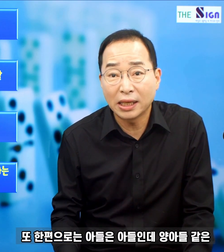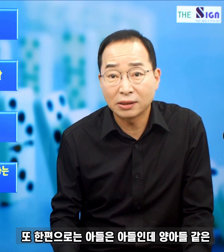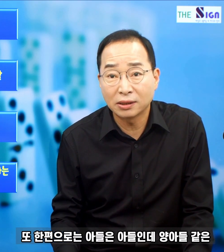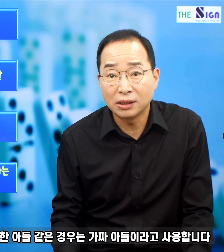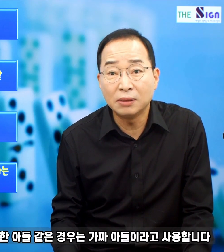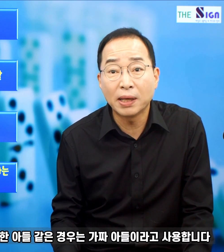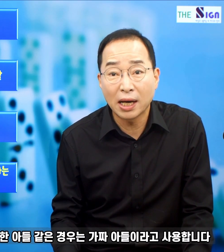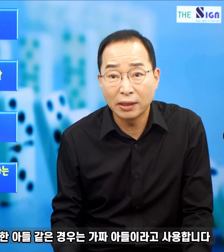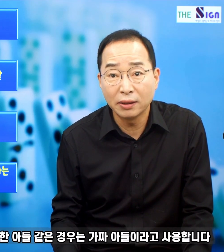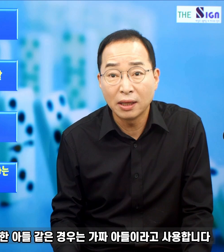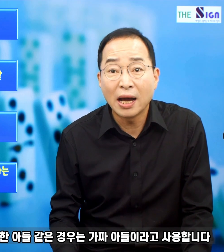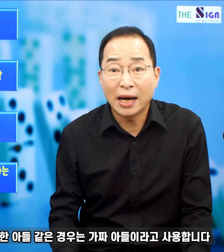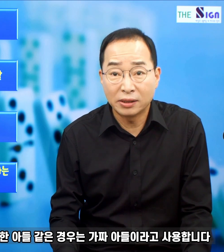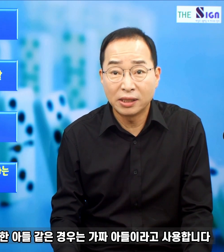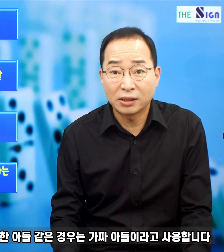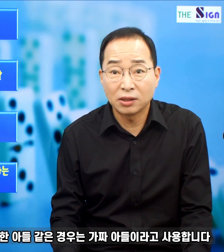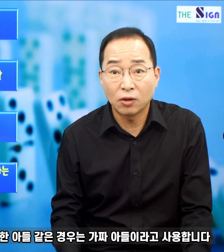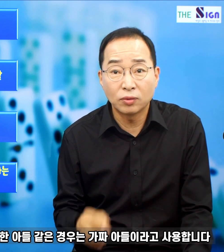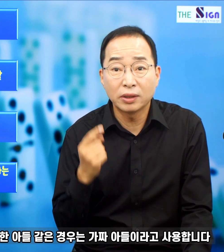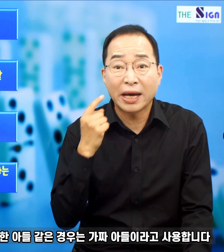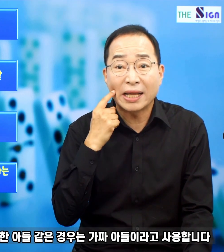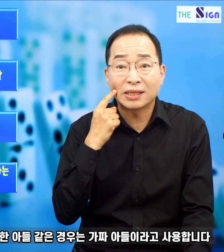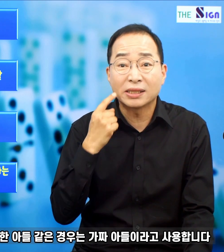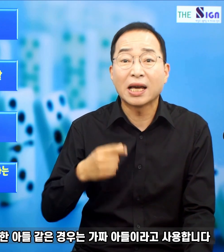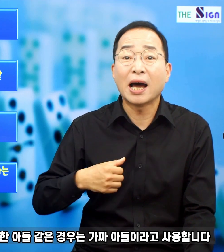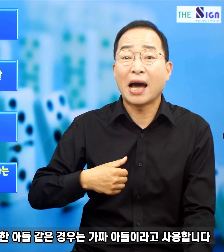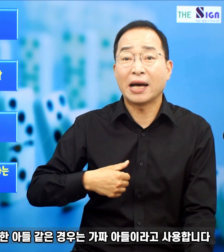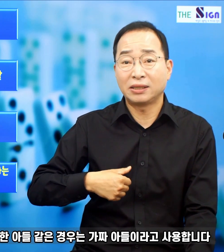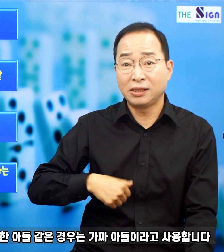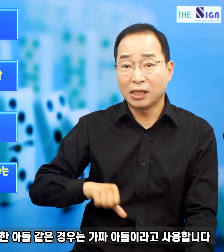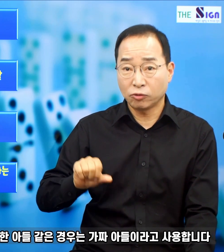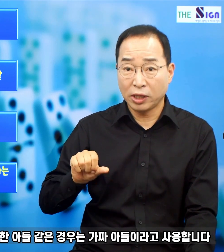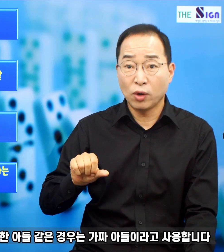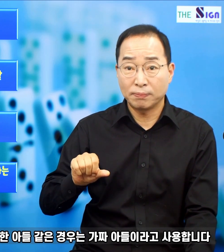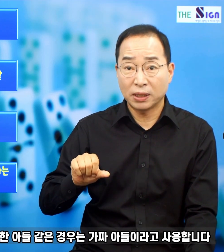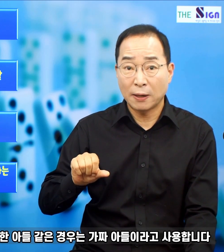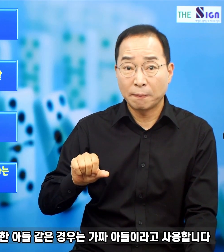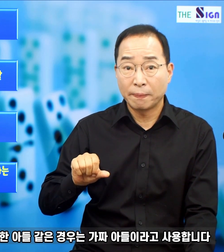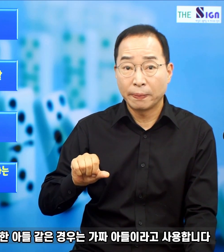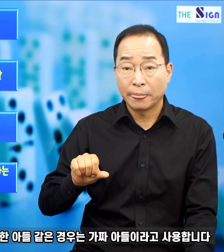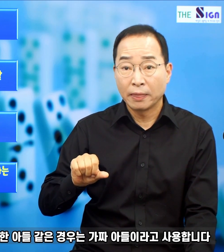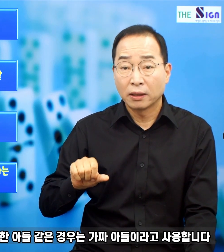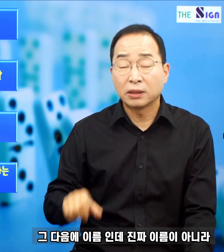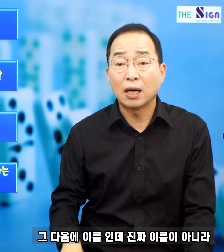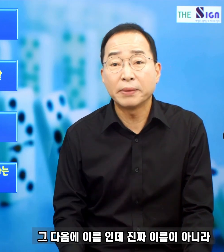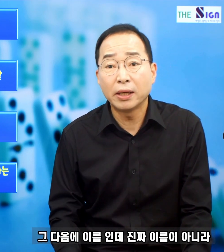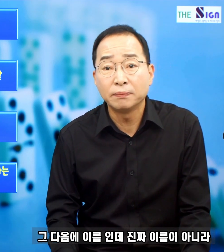같은 입양한 아들 같은 경우는 가짜 아들이라고 사용합니다. 그 다음에